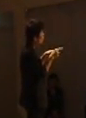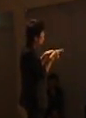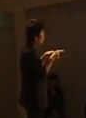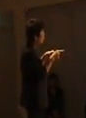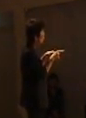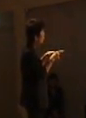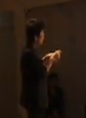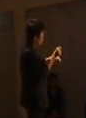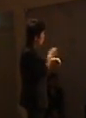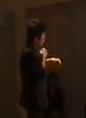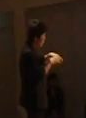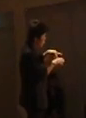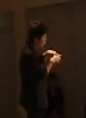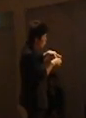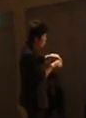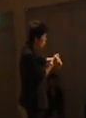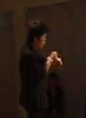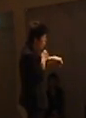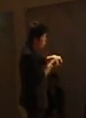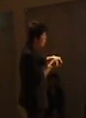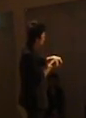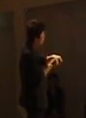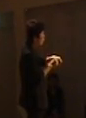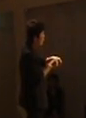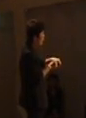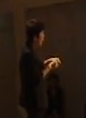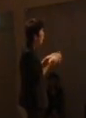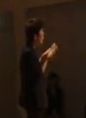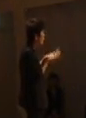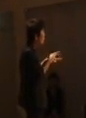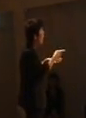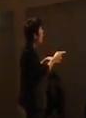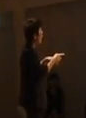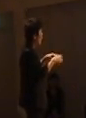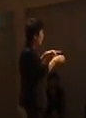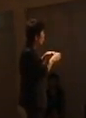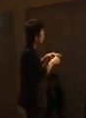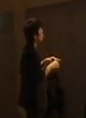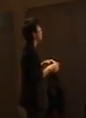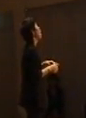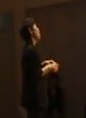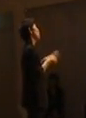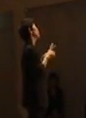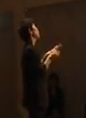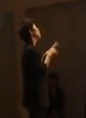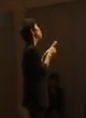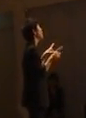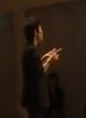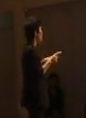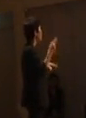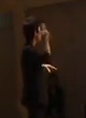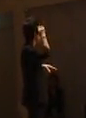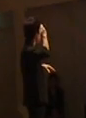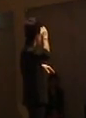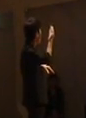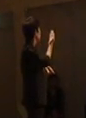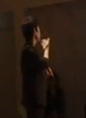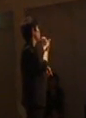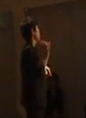を受け入れるようになりました。多分私が目指しているのはこういうことだと思います。私のプレゼンテーションは以